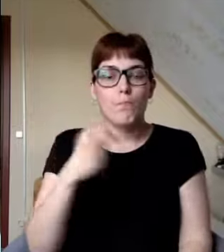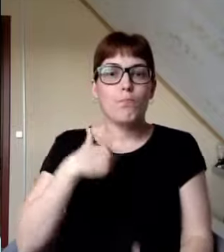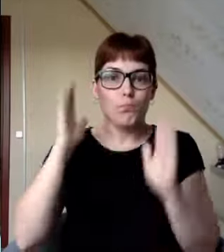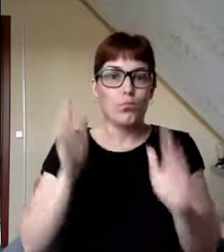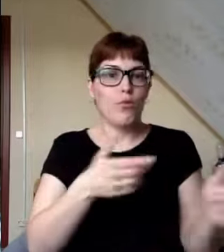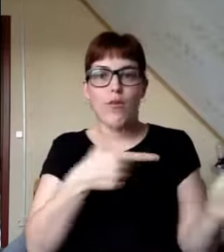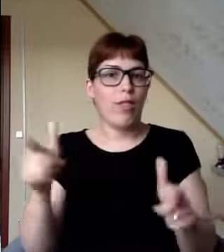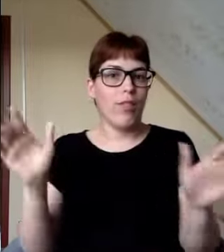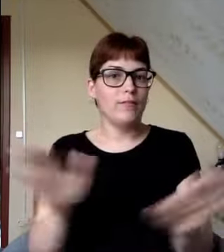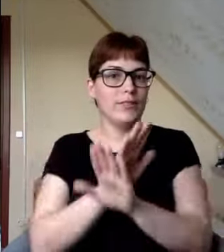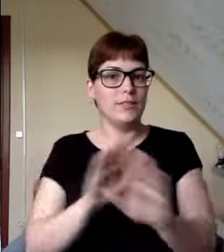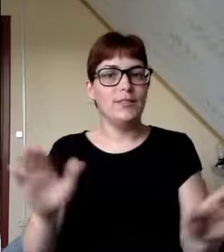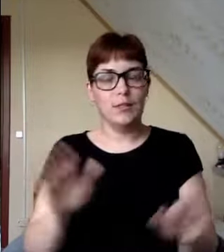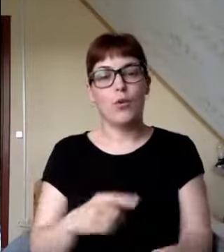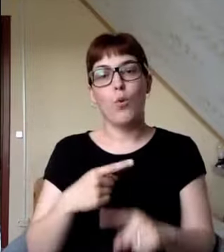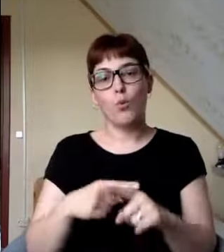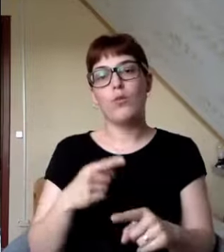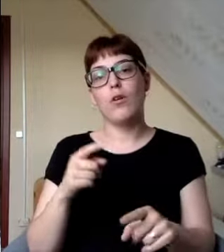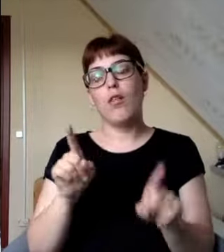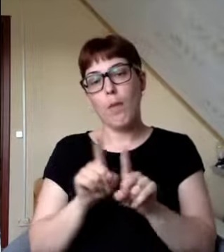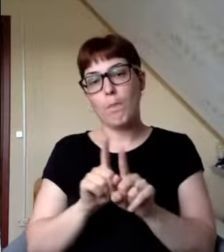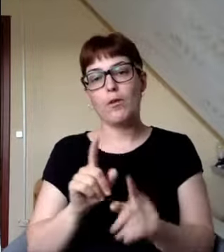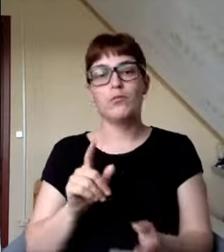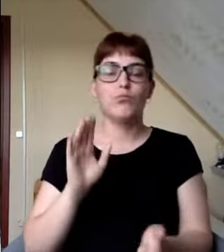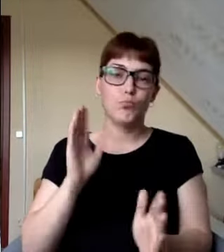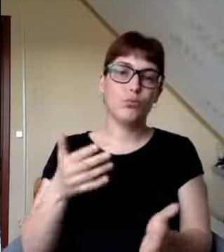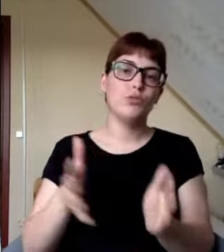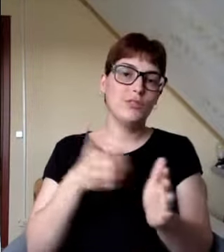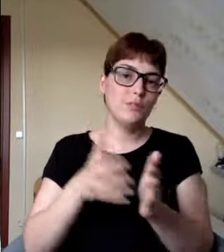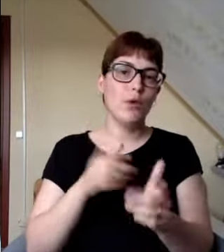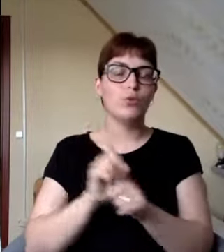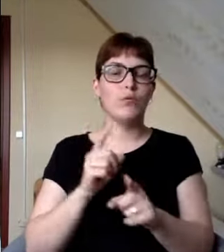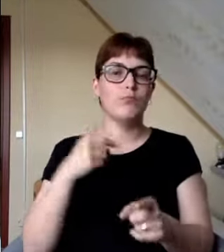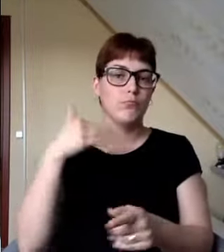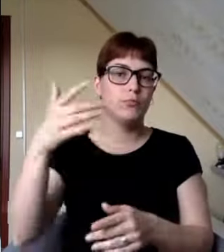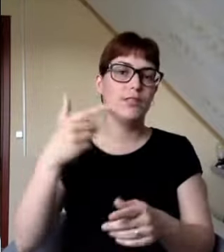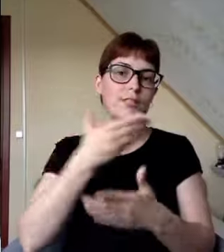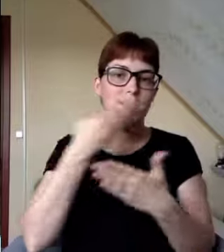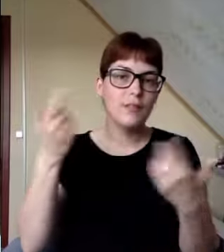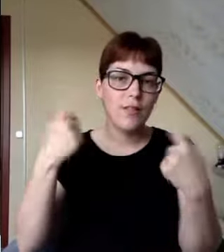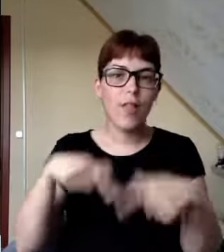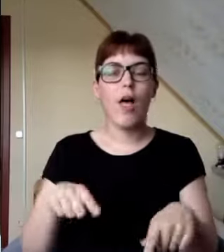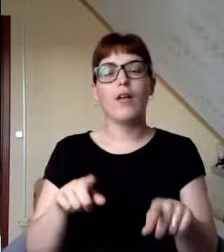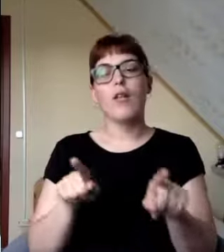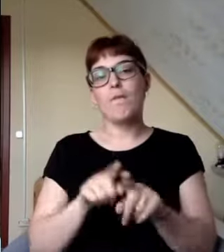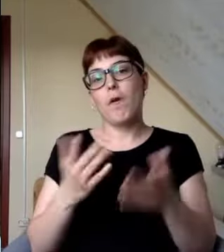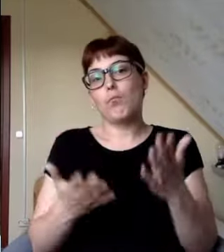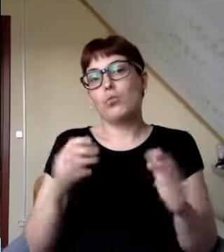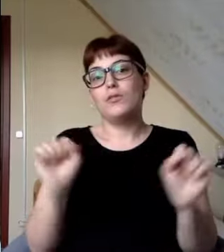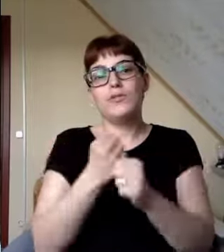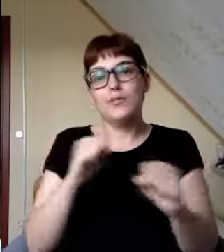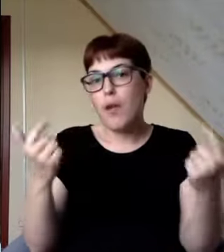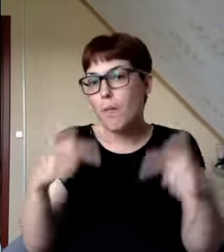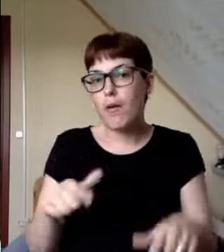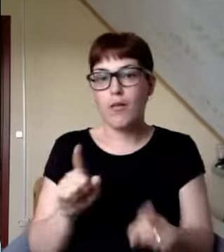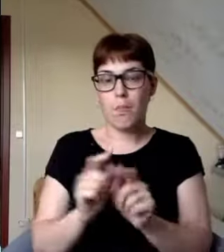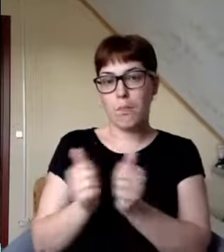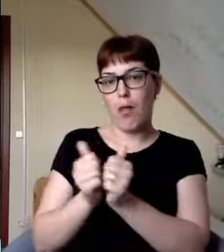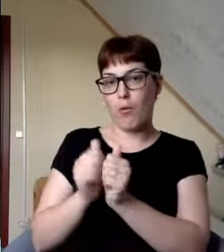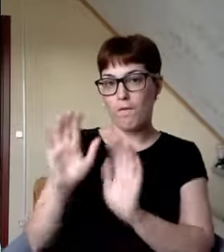gatavs uzdziedāt. Un noteikti iziesies siltajam laikam, varbūt jau arī ziemā, kāpēc ne, tepat